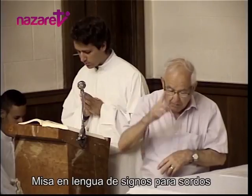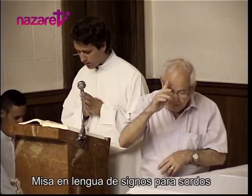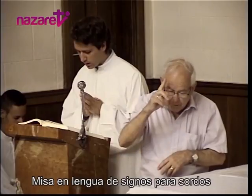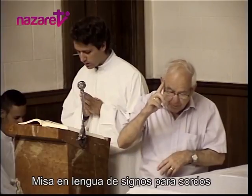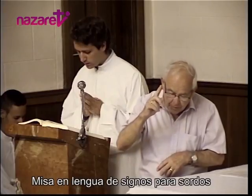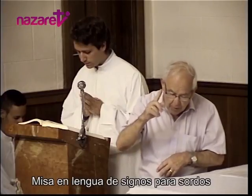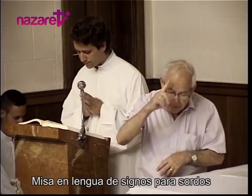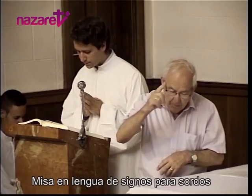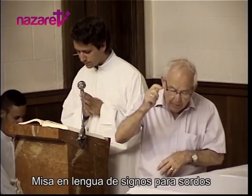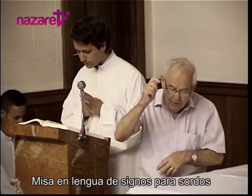playas.